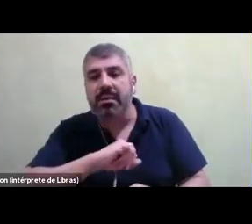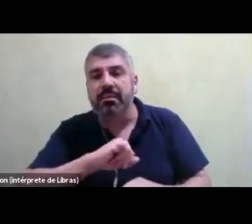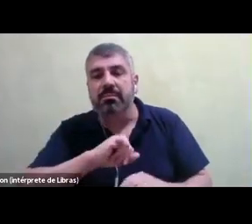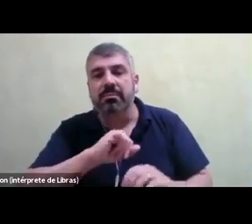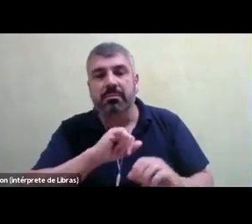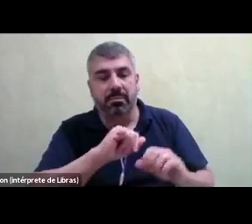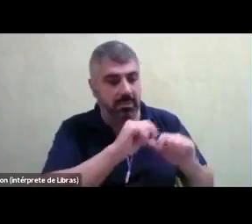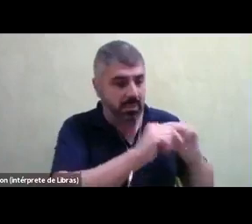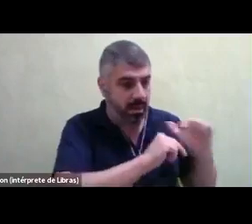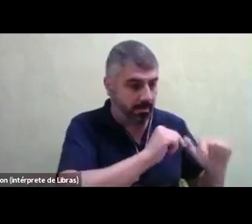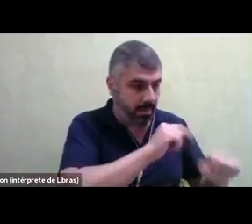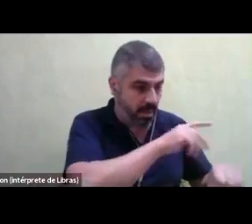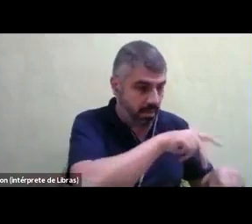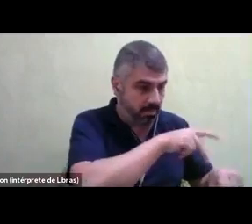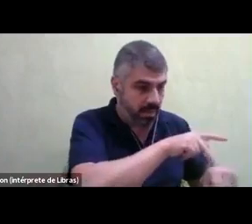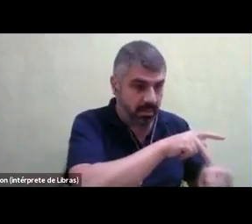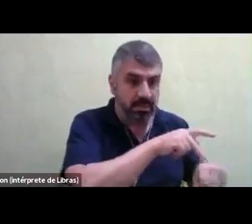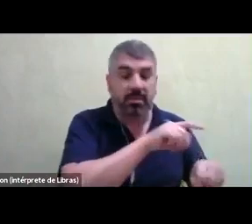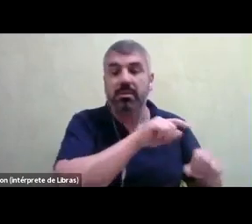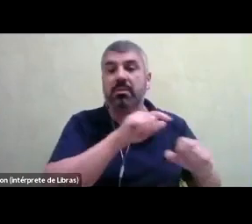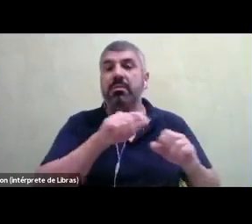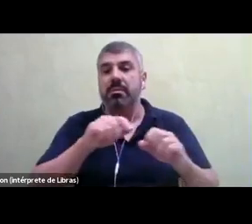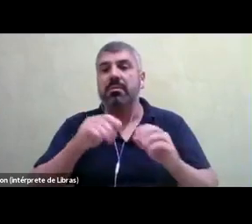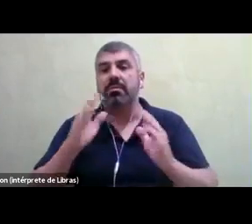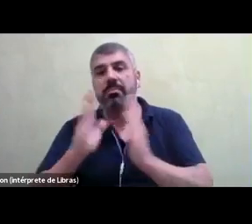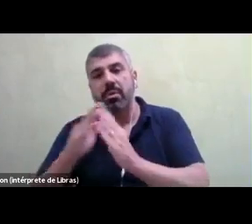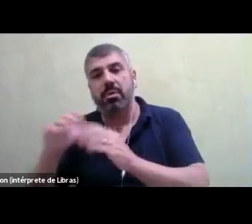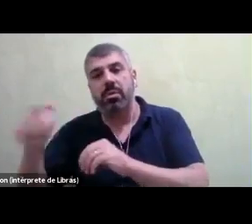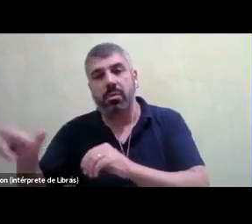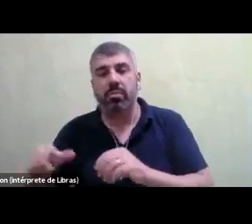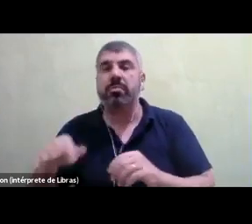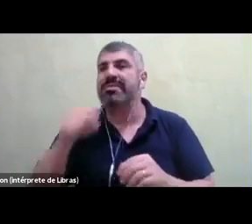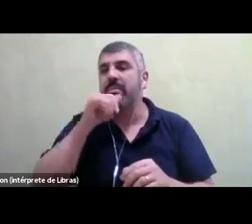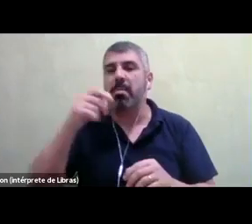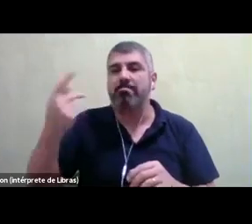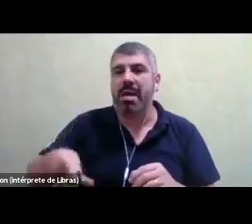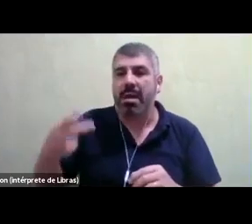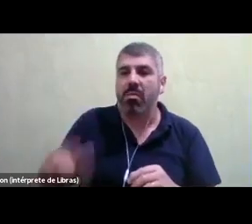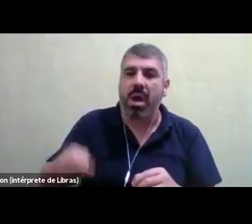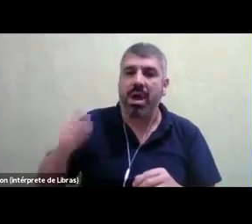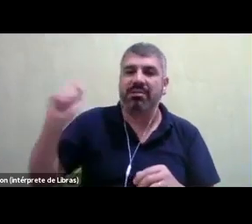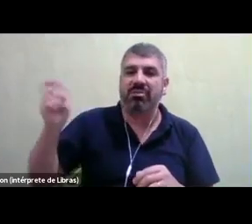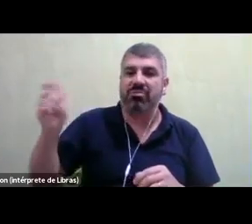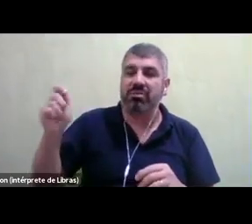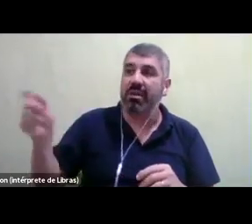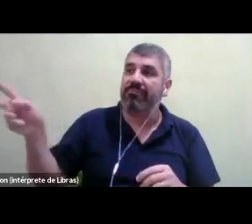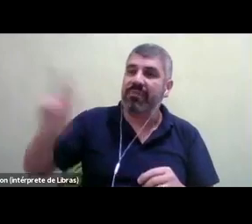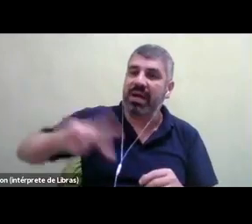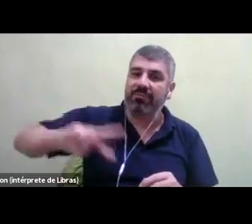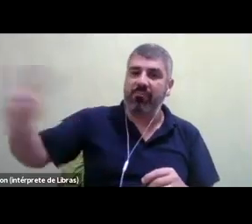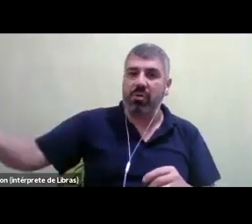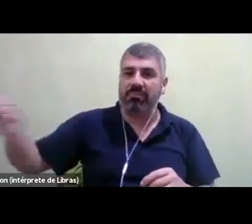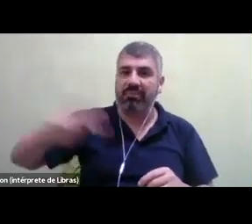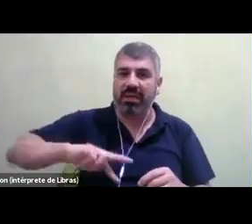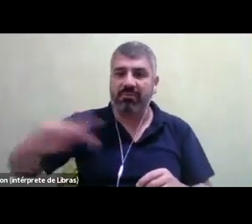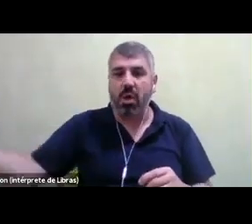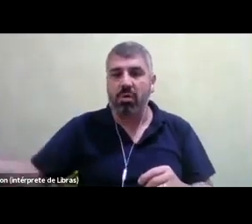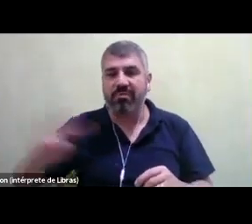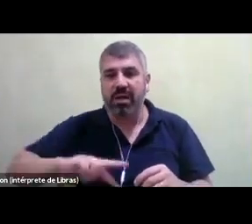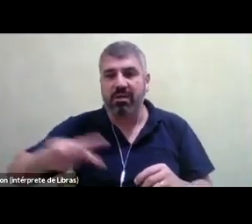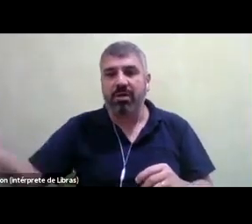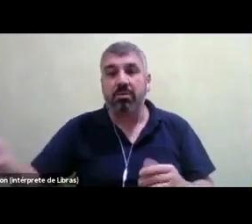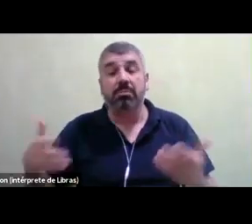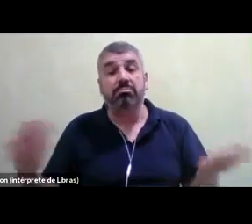trabalham no Paraguai ou na Argentina, né, e estão nesse trânsito, né, isso que a gente estava falando antes, trânsito,